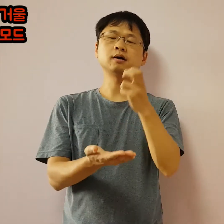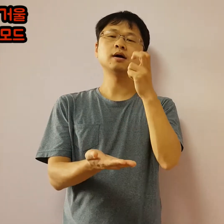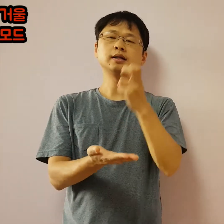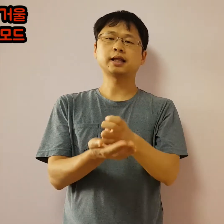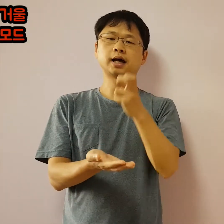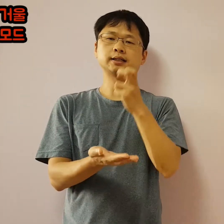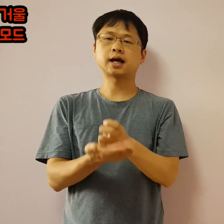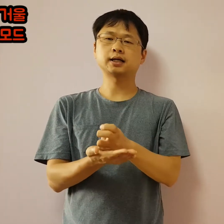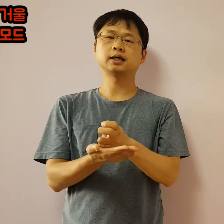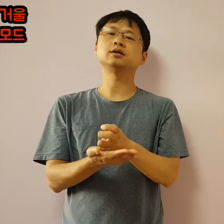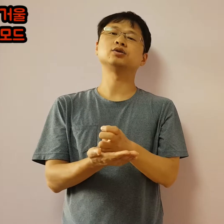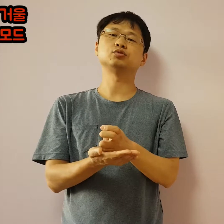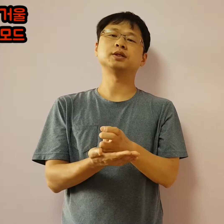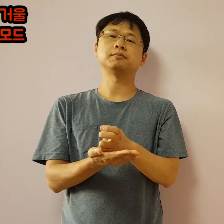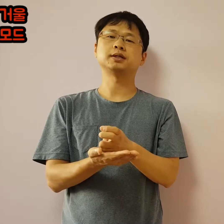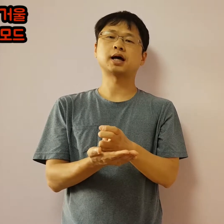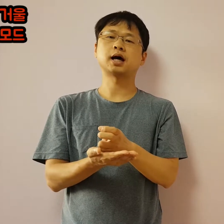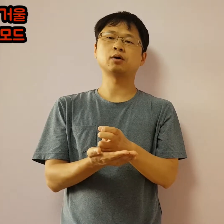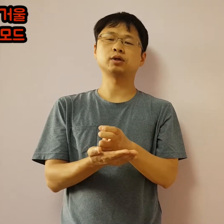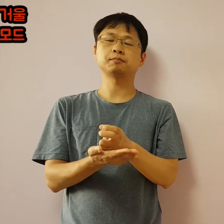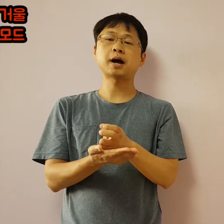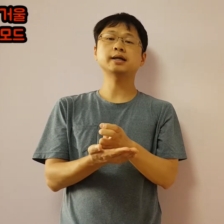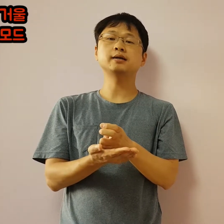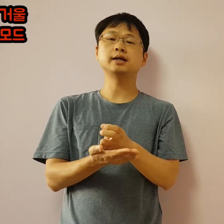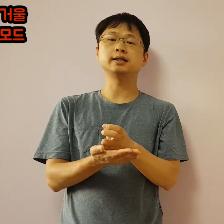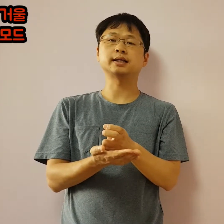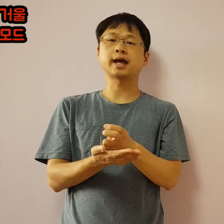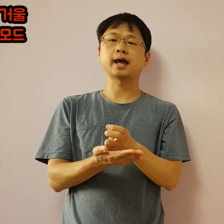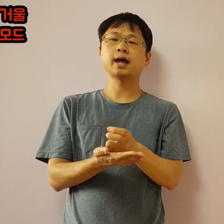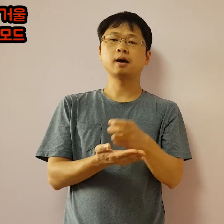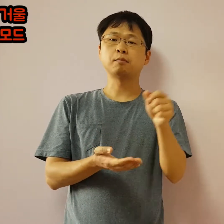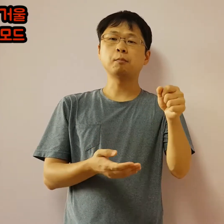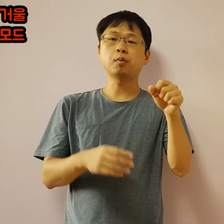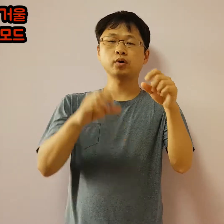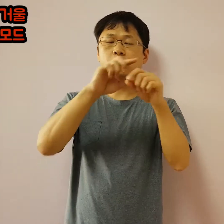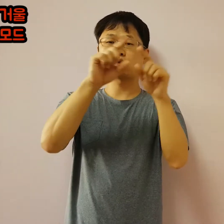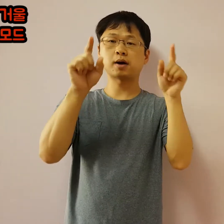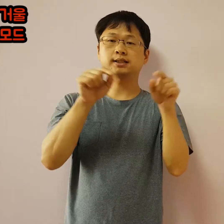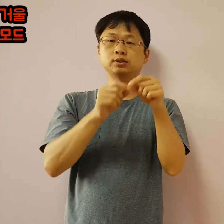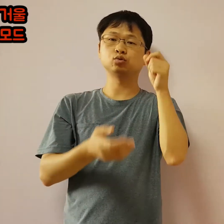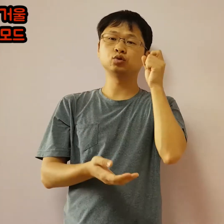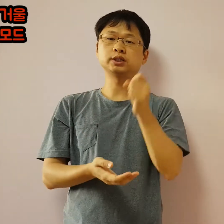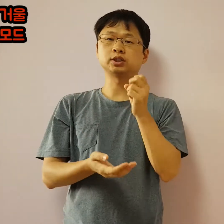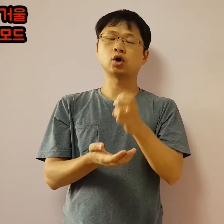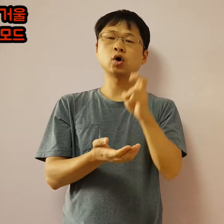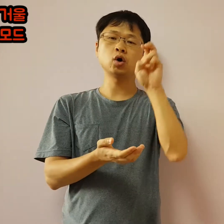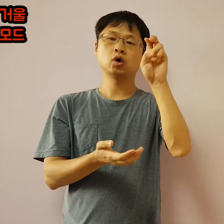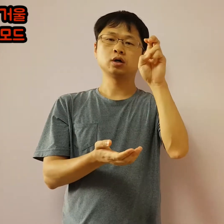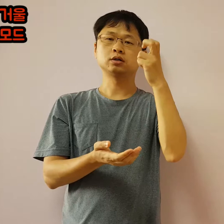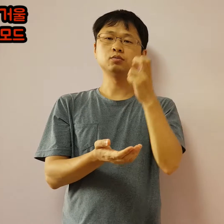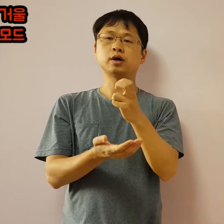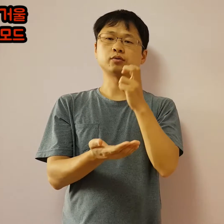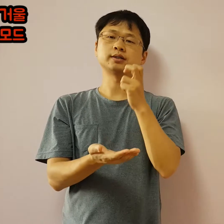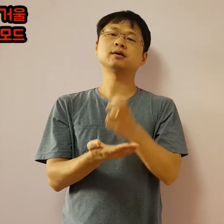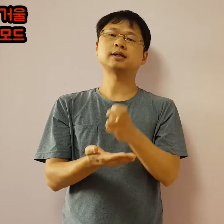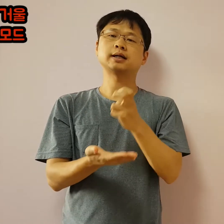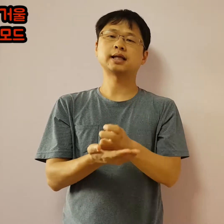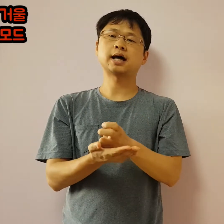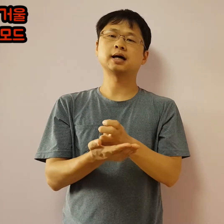해서 땅땅 내려쳐주면 됩니다. 우리 판결 내릴 때 법봉이라고 망치 두들기죠. 그 모양으로 해서 땅땅.